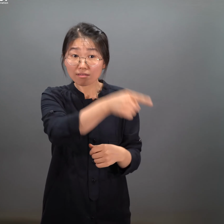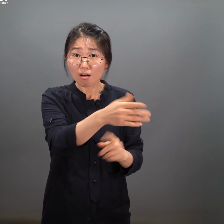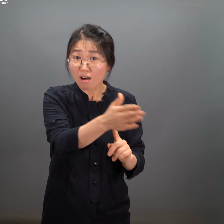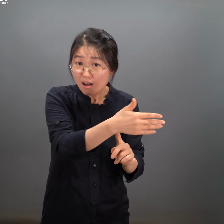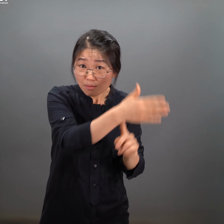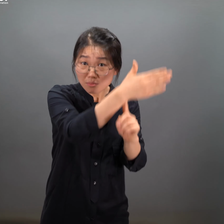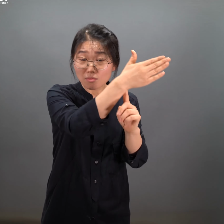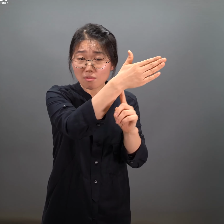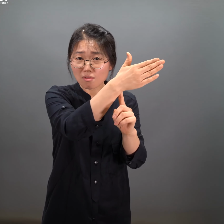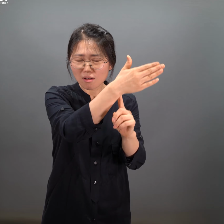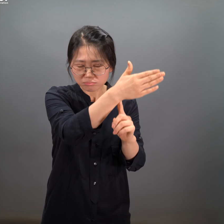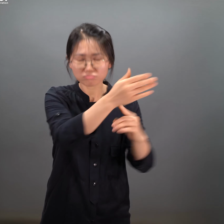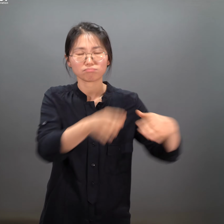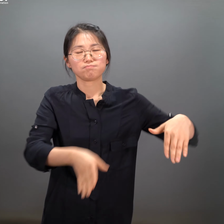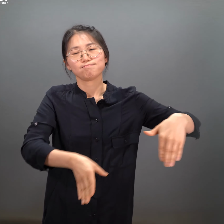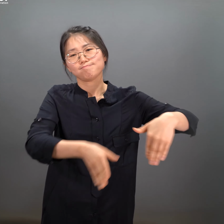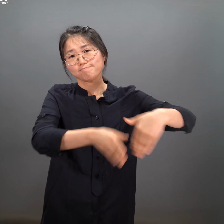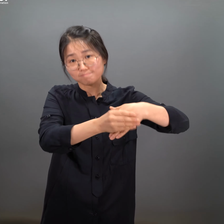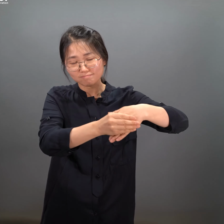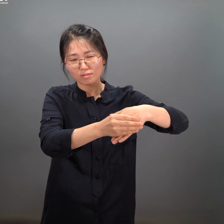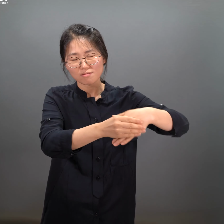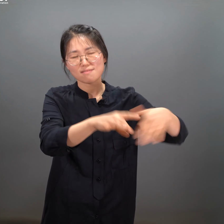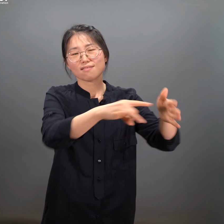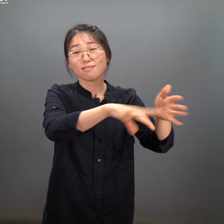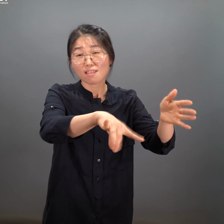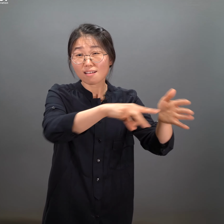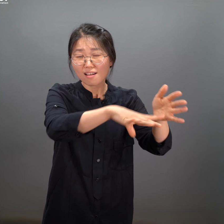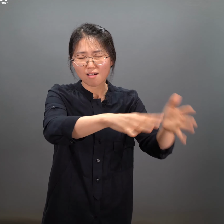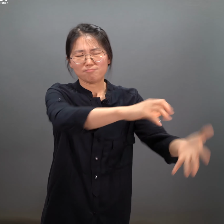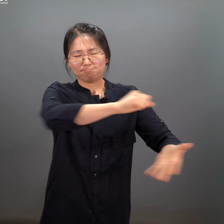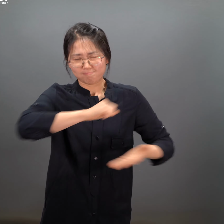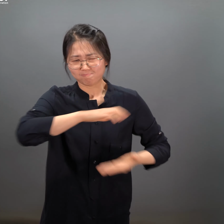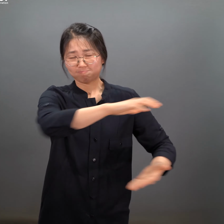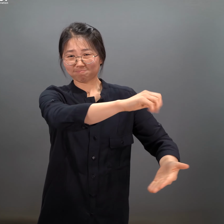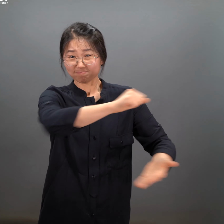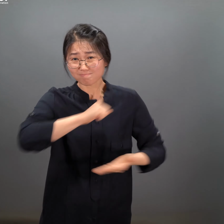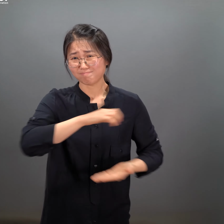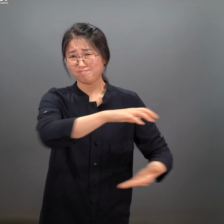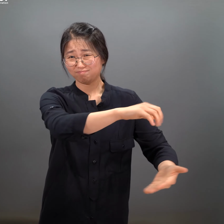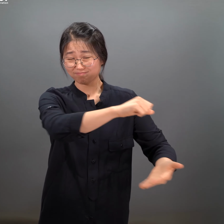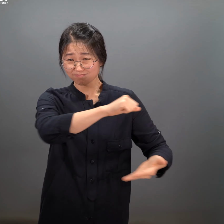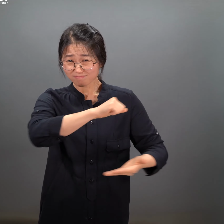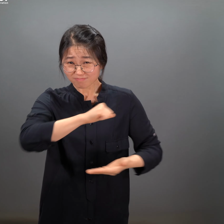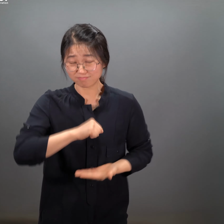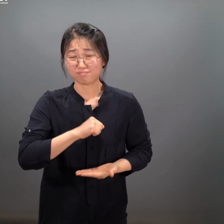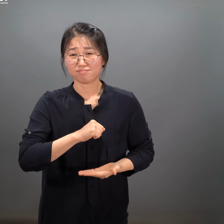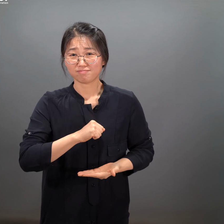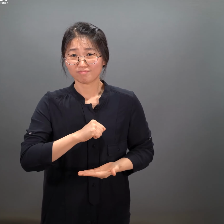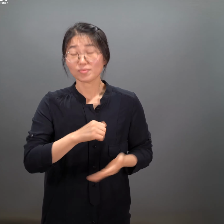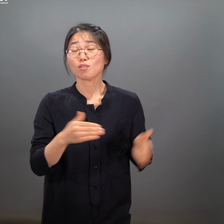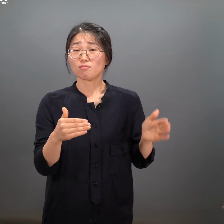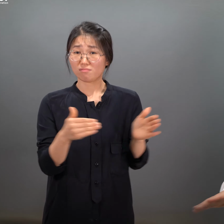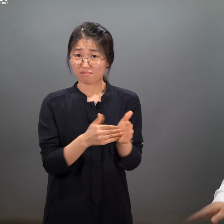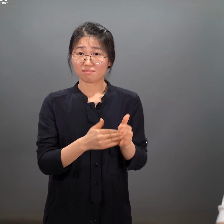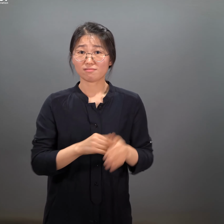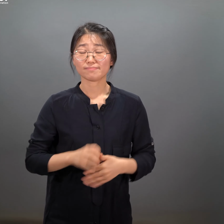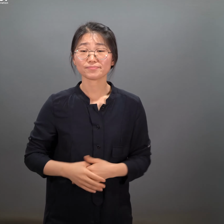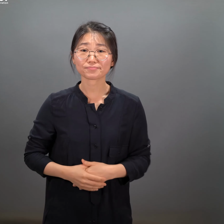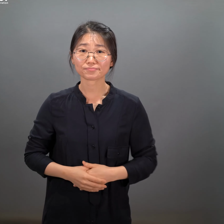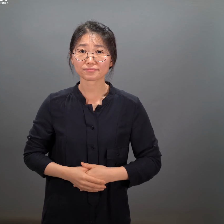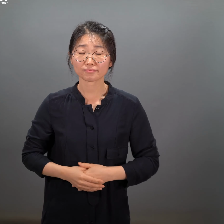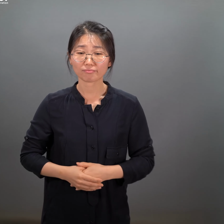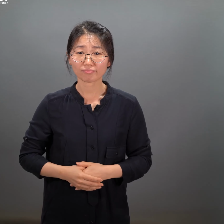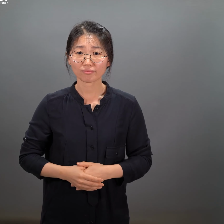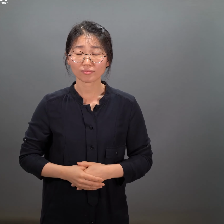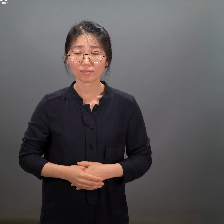항복하면 서로 화평을 이루고 성문을 연 그들이 이스라엘 백성에게 조공을 바치는 것으로 그냥 전쟁이